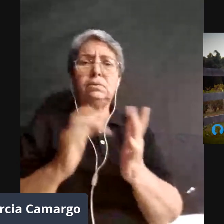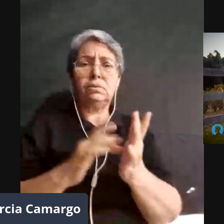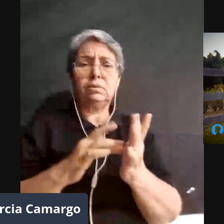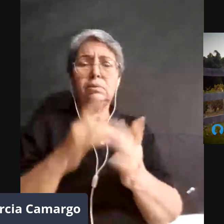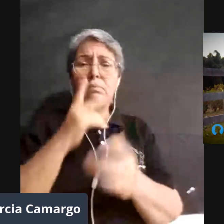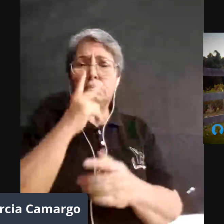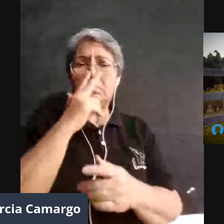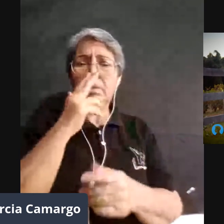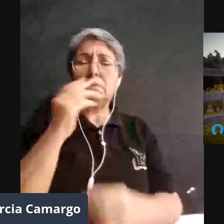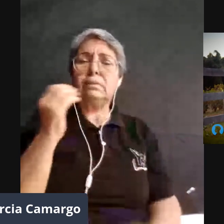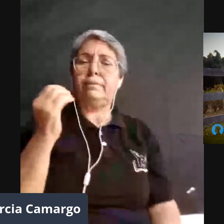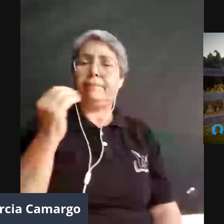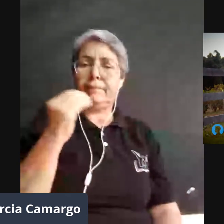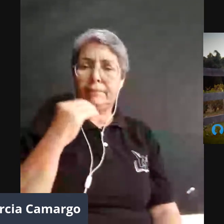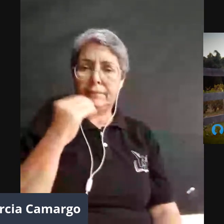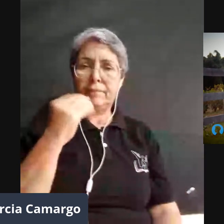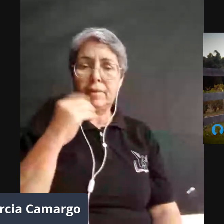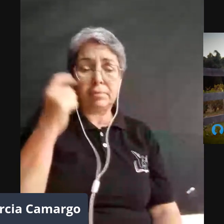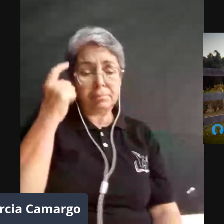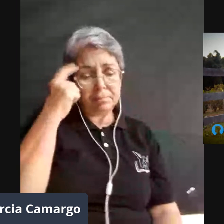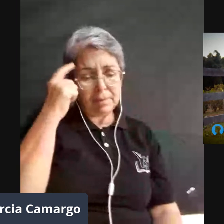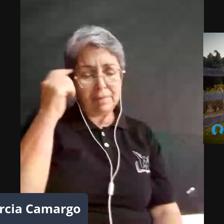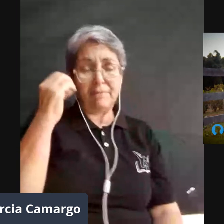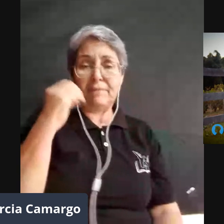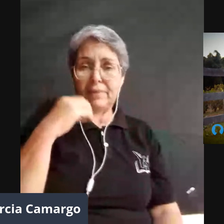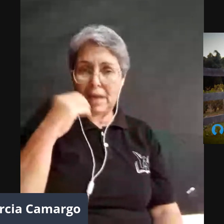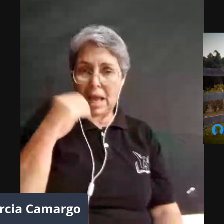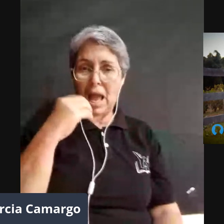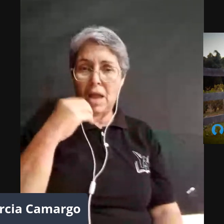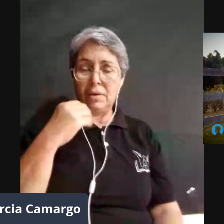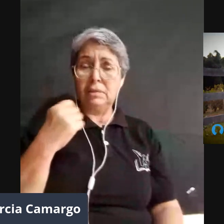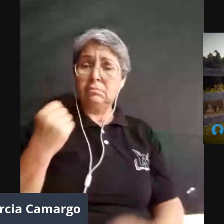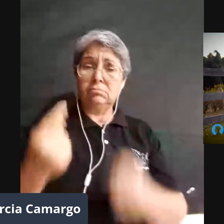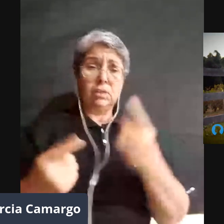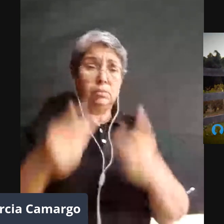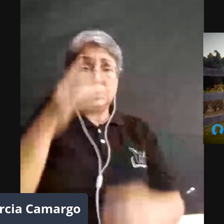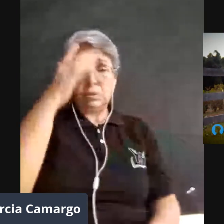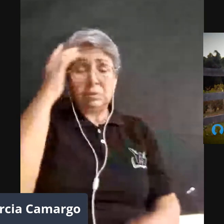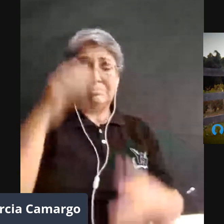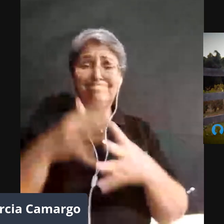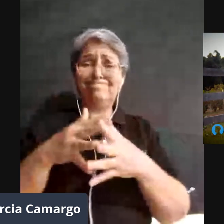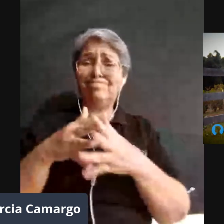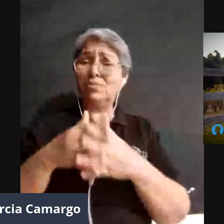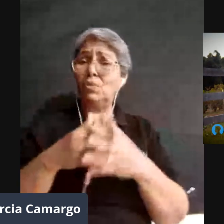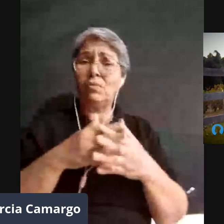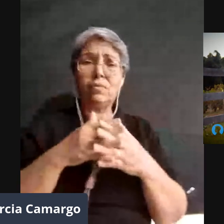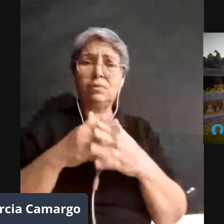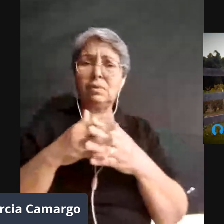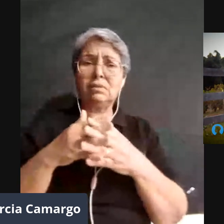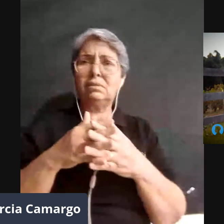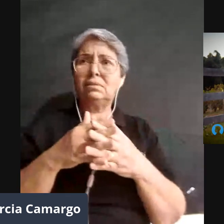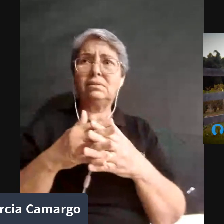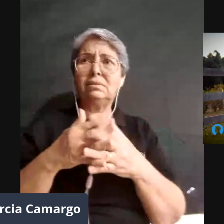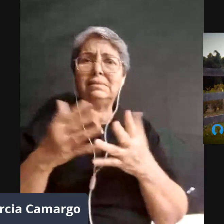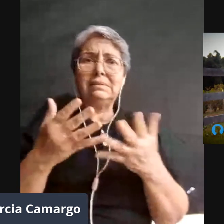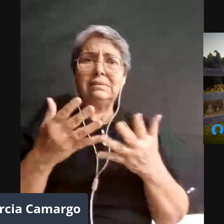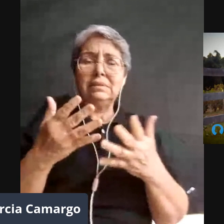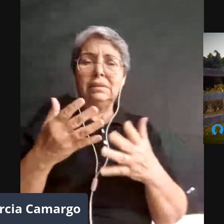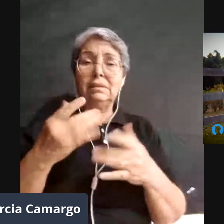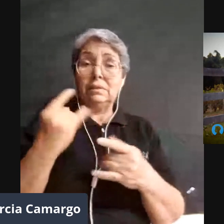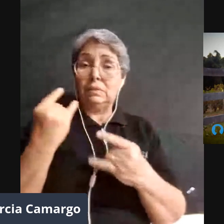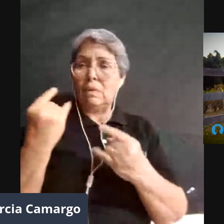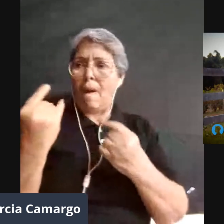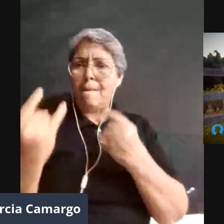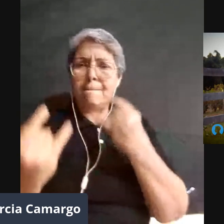enfraqueceu. Muitos estão como que desorientados e confusos. O mundo tem tantas atrações,